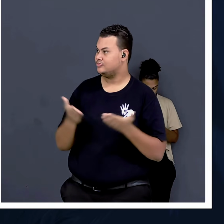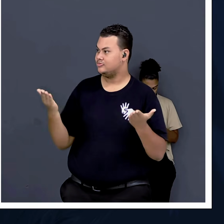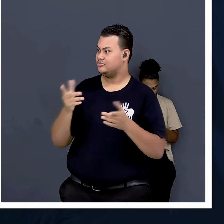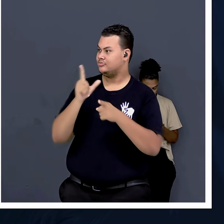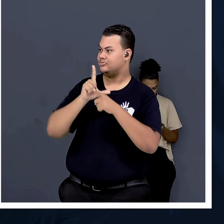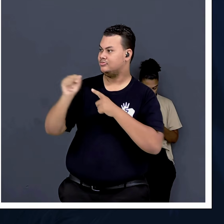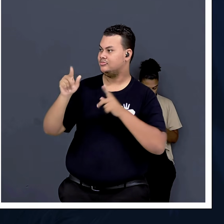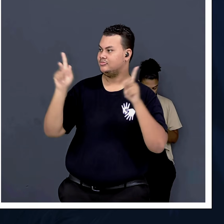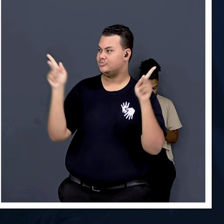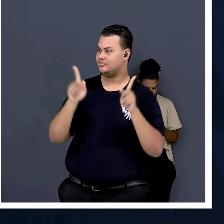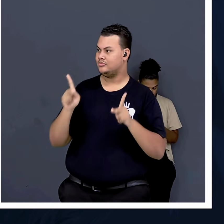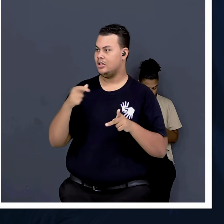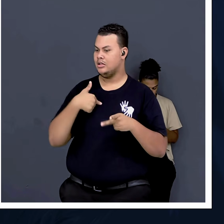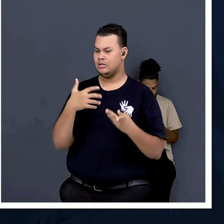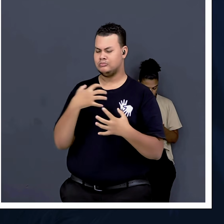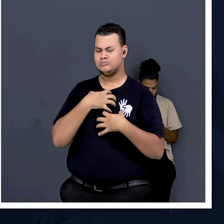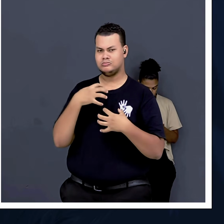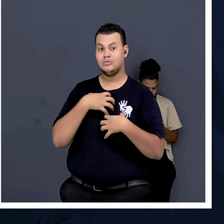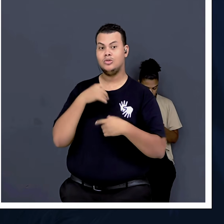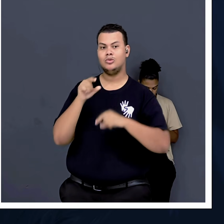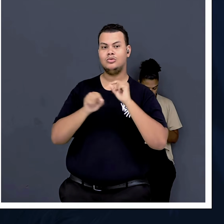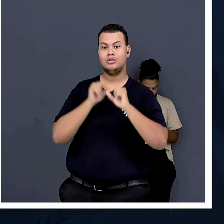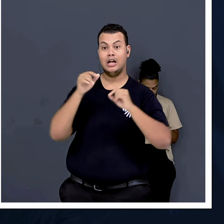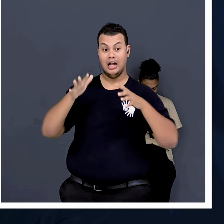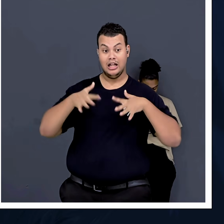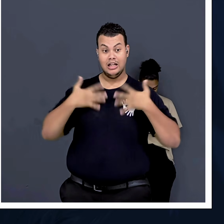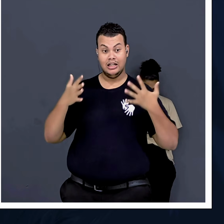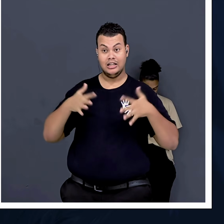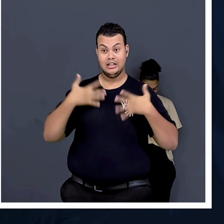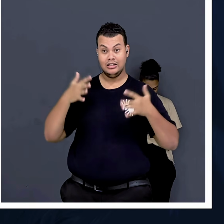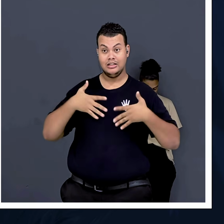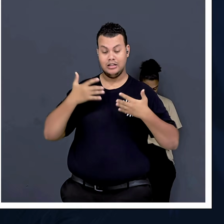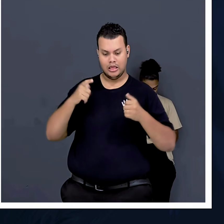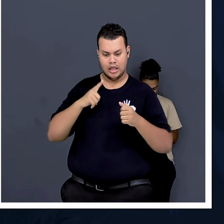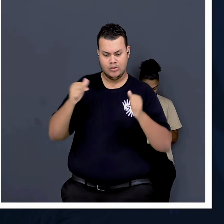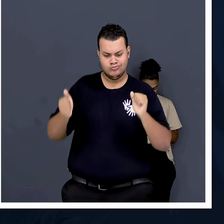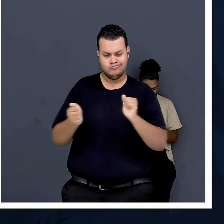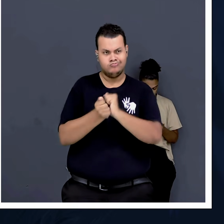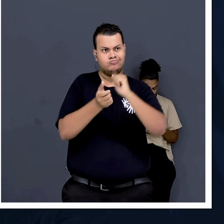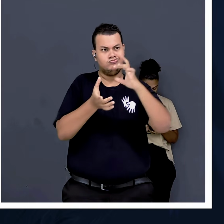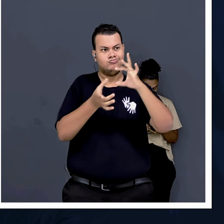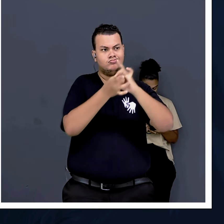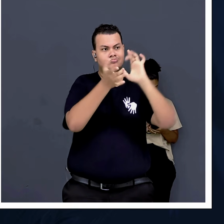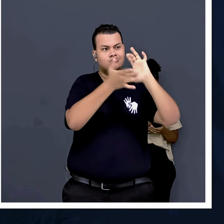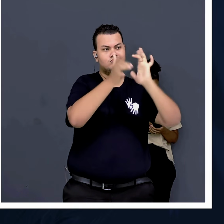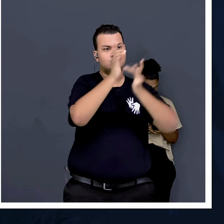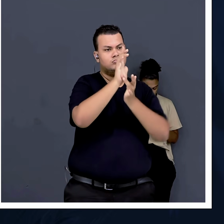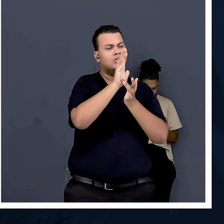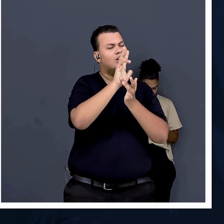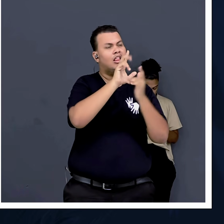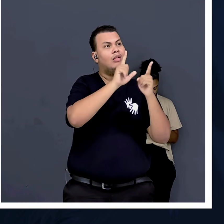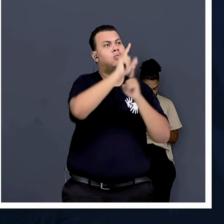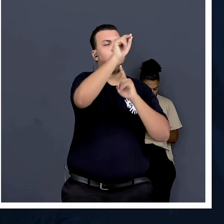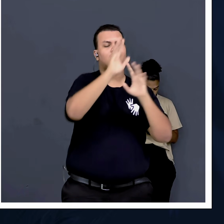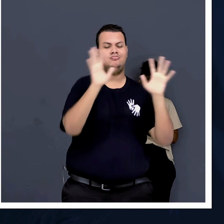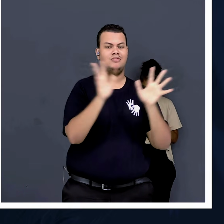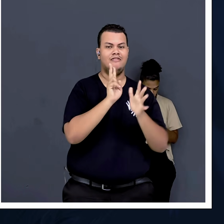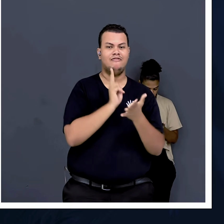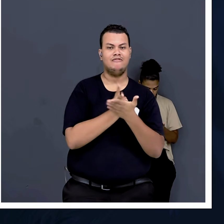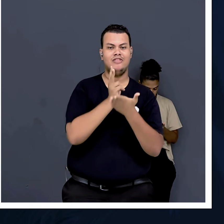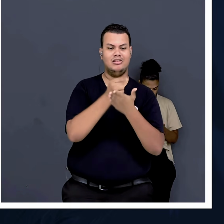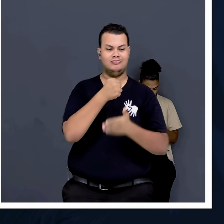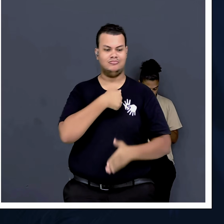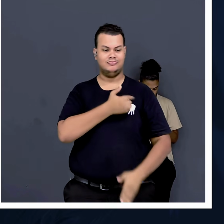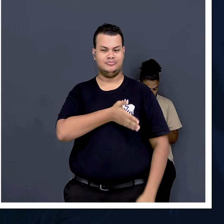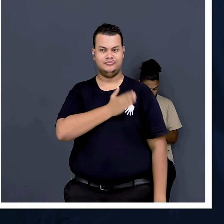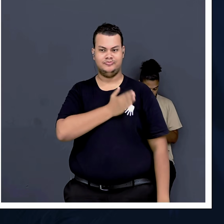para casa em paz, com essa certeza de que uma alegria construída em Cristo Jesus, ela não vai mais sair de dentro